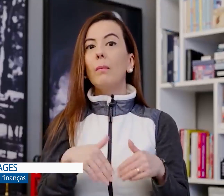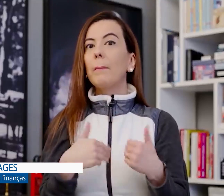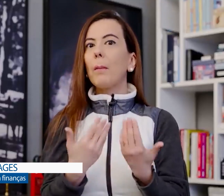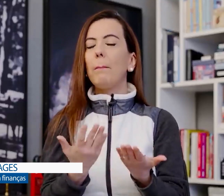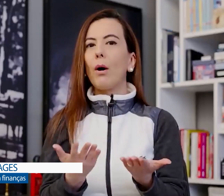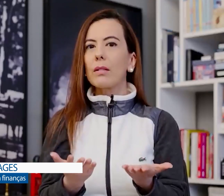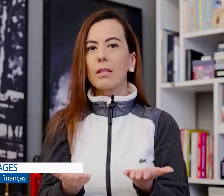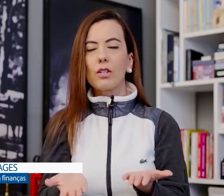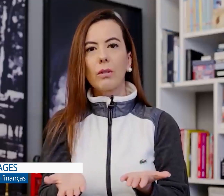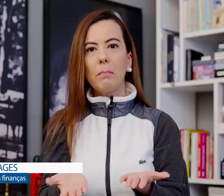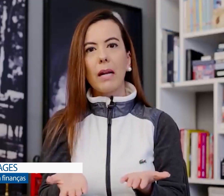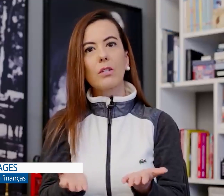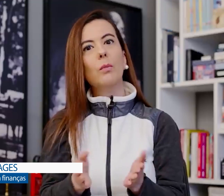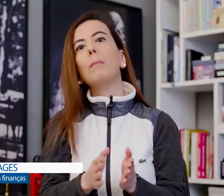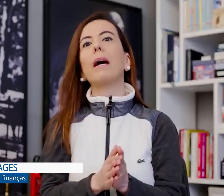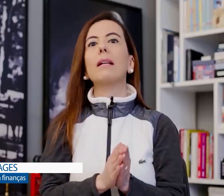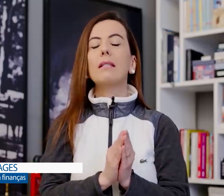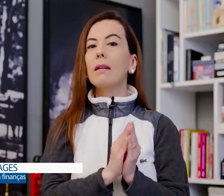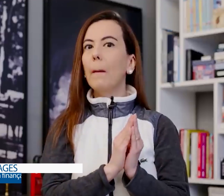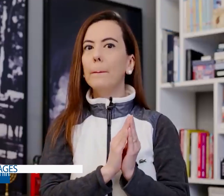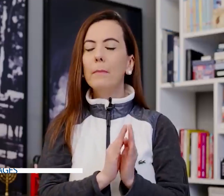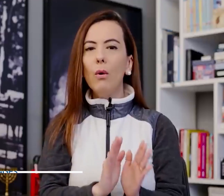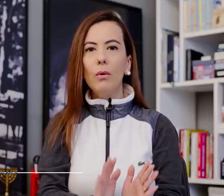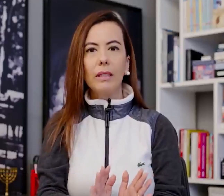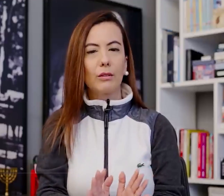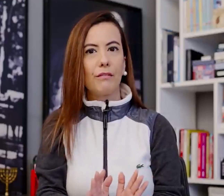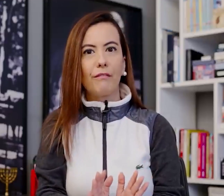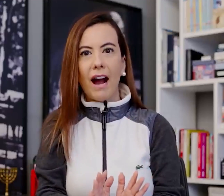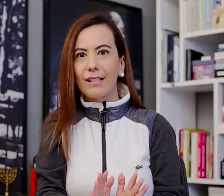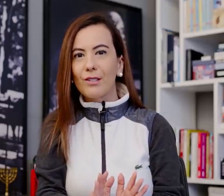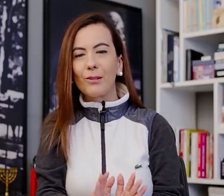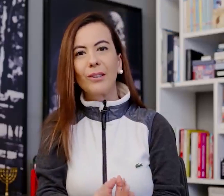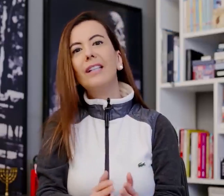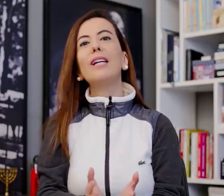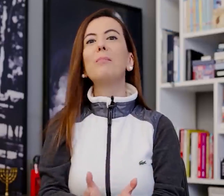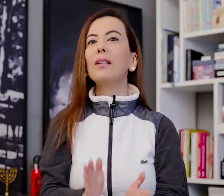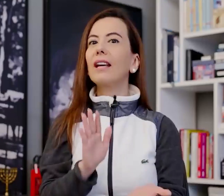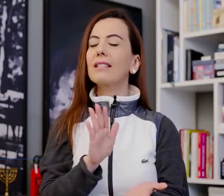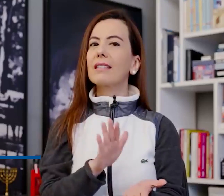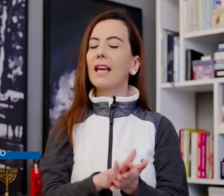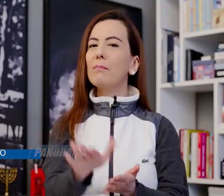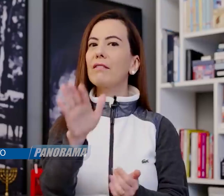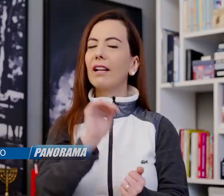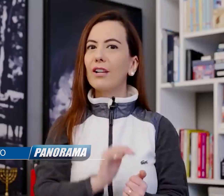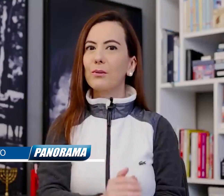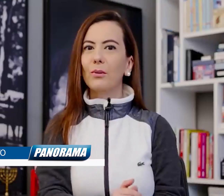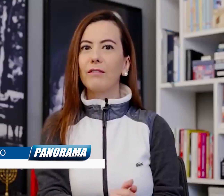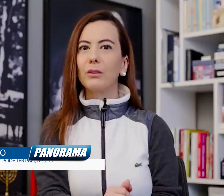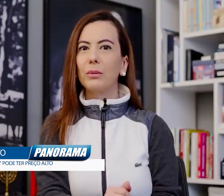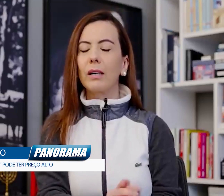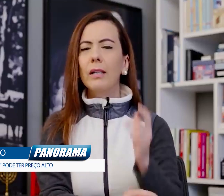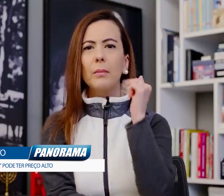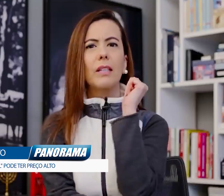fatura uma proposta de um empréstimo que parece muito fácil. E por que que sempre vem lá